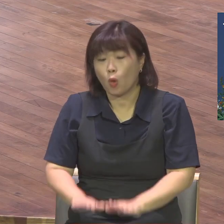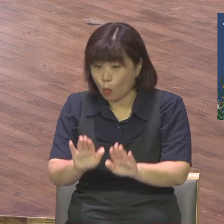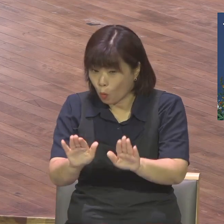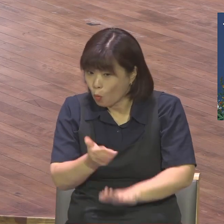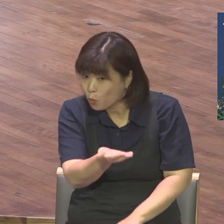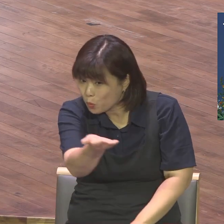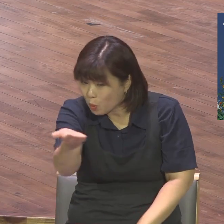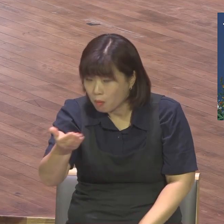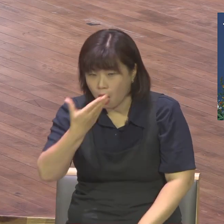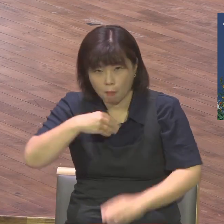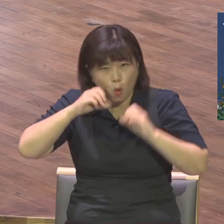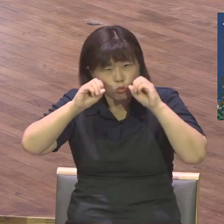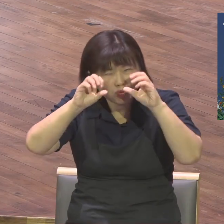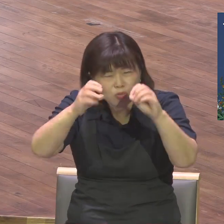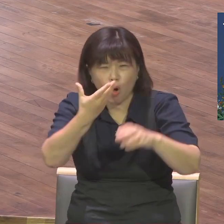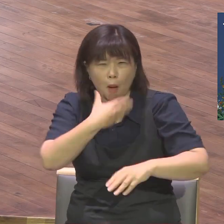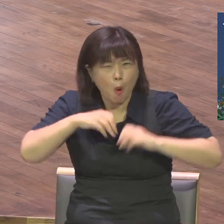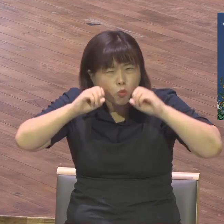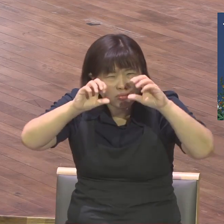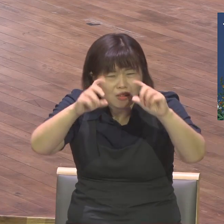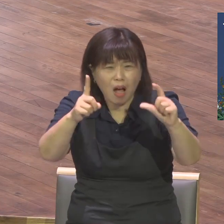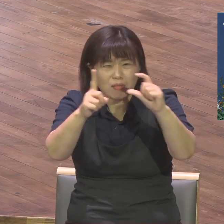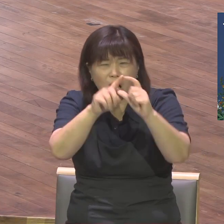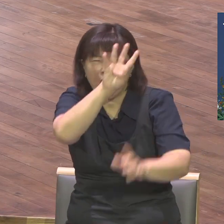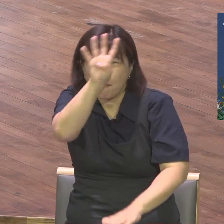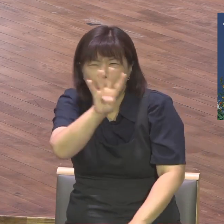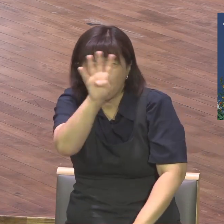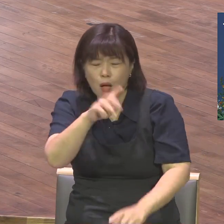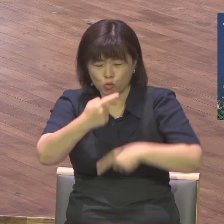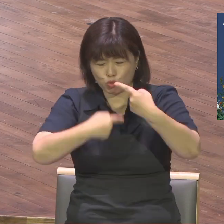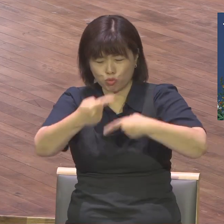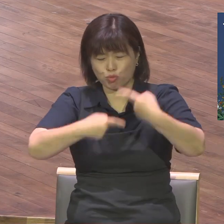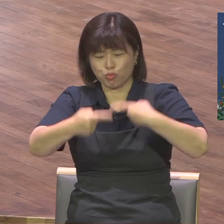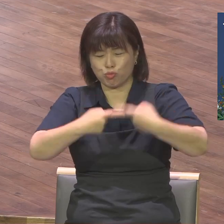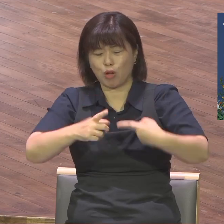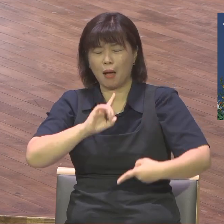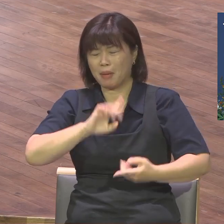우리 복음운동 하는데 복음운동 키가 렘넌트예요.